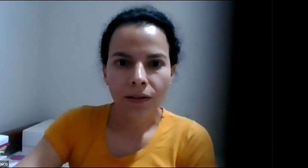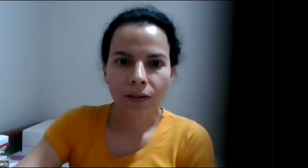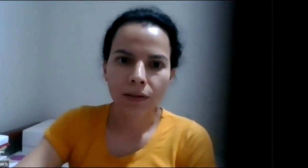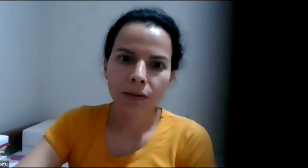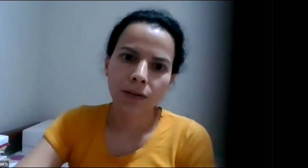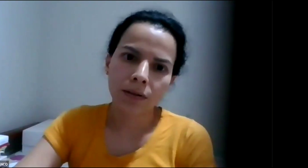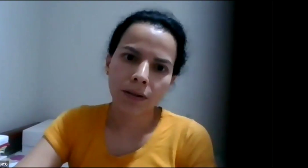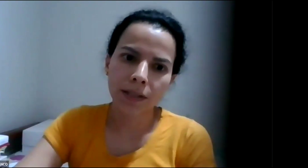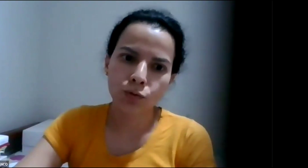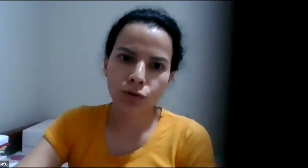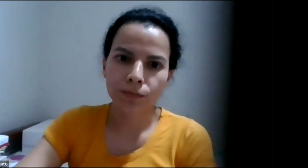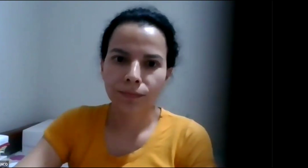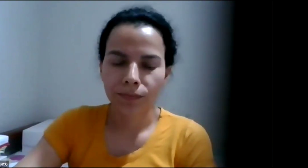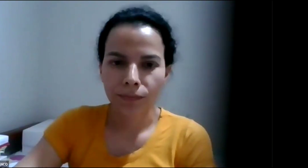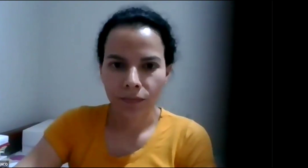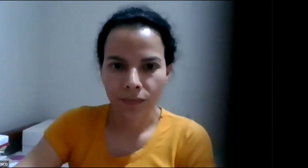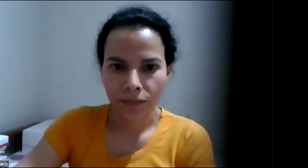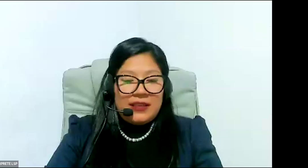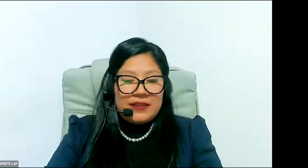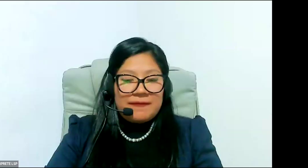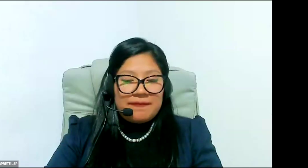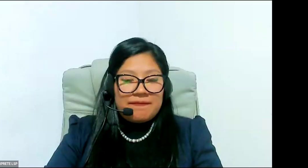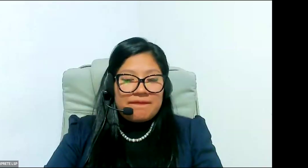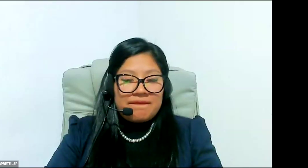c ayacucho